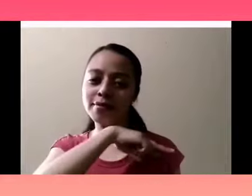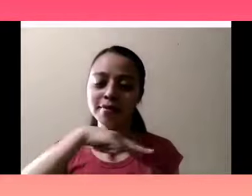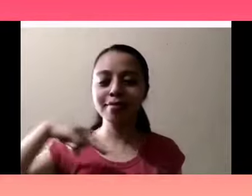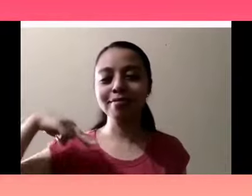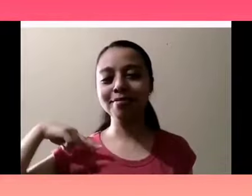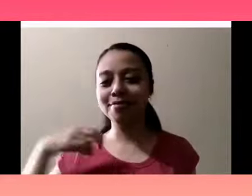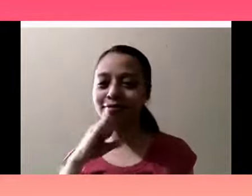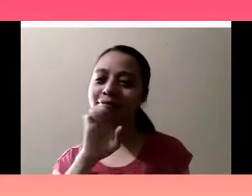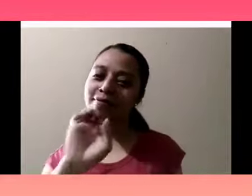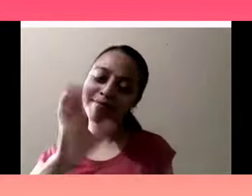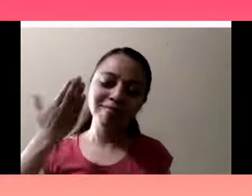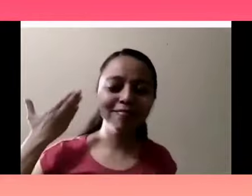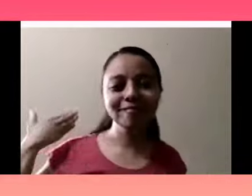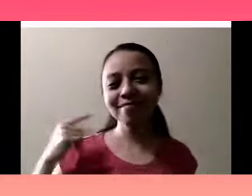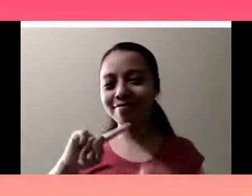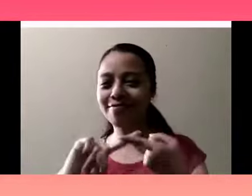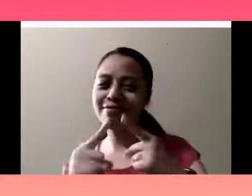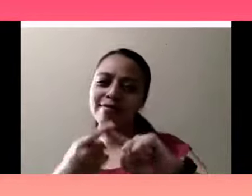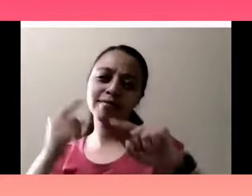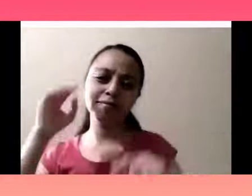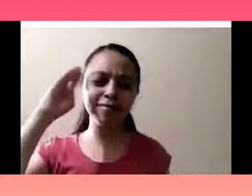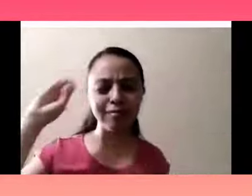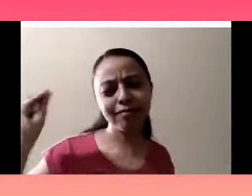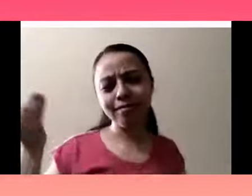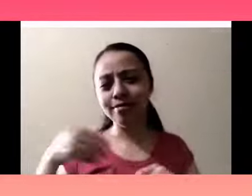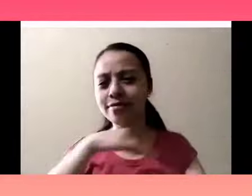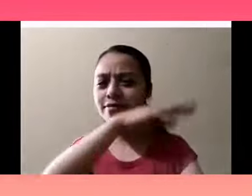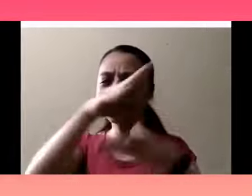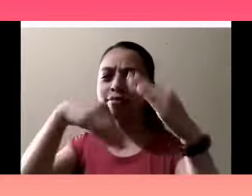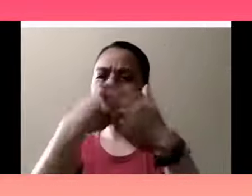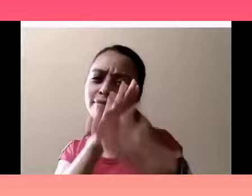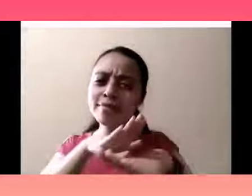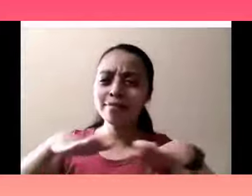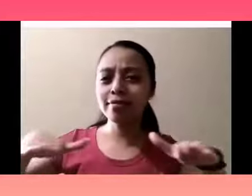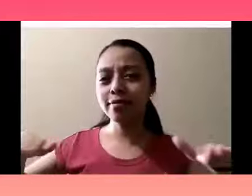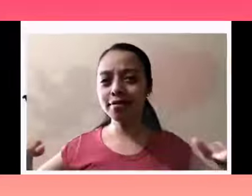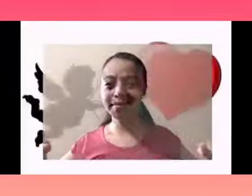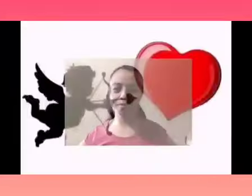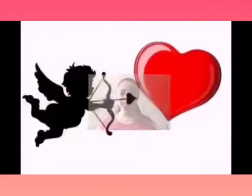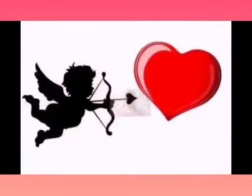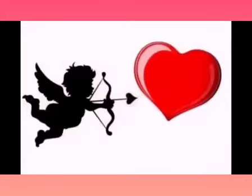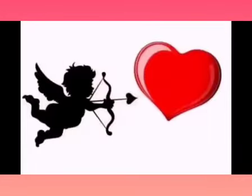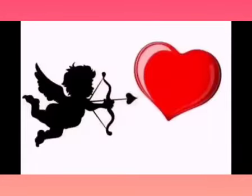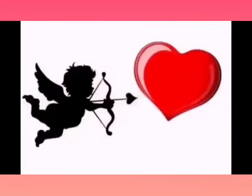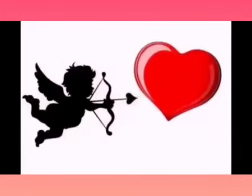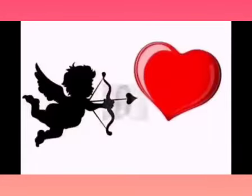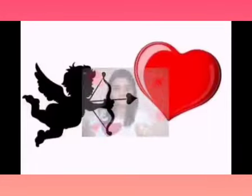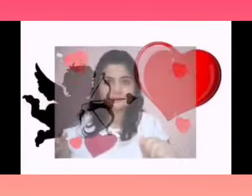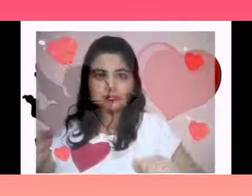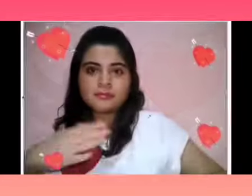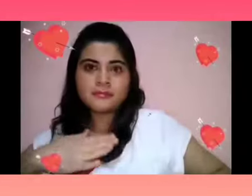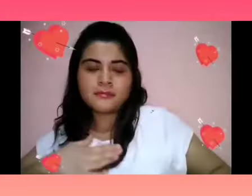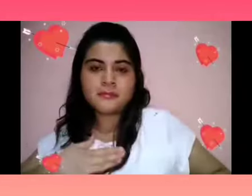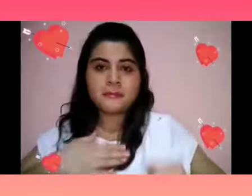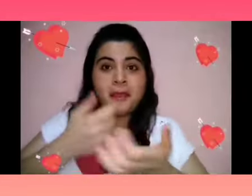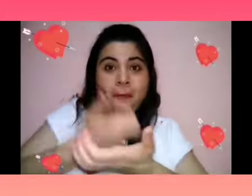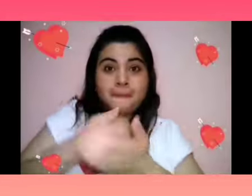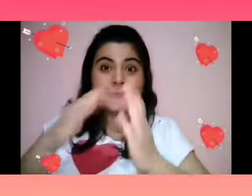Si éramos tan amigos, ¿por qué todo terminó? Me compré ya la casa grande,